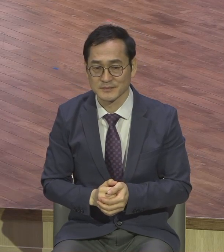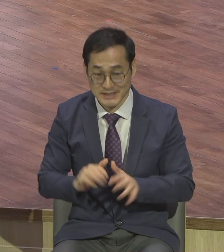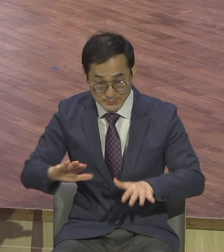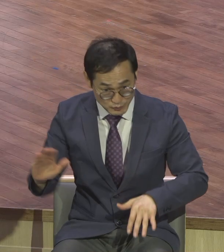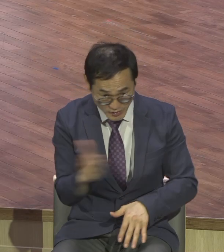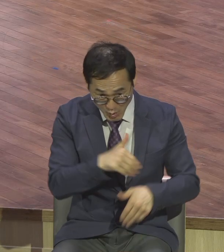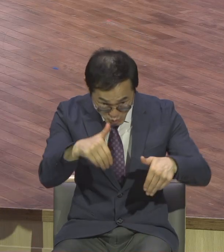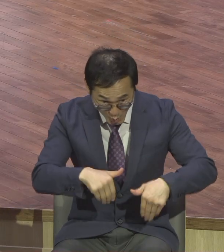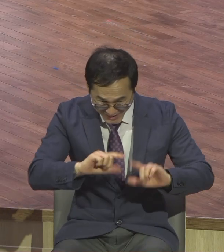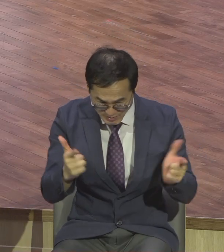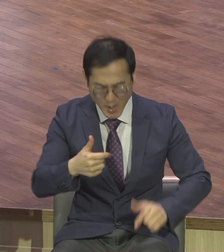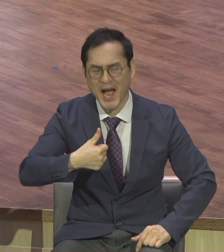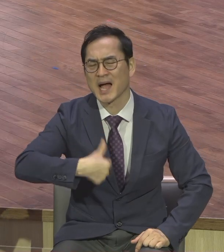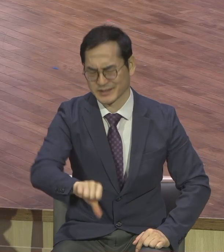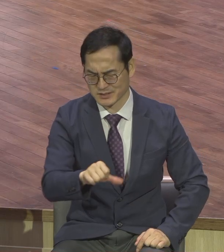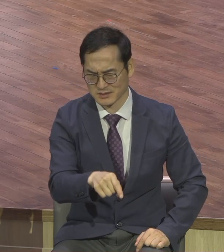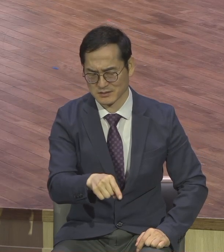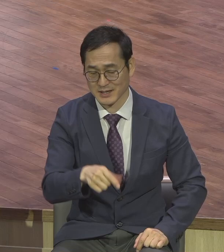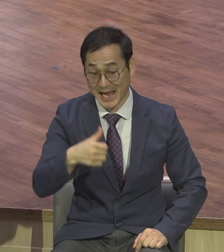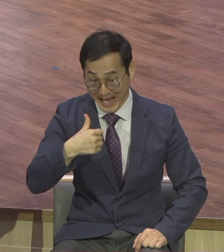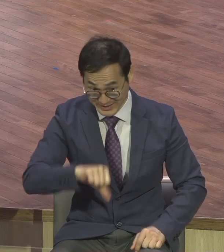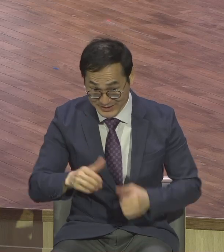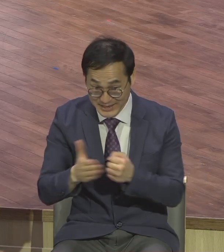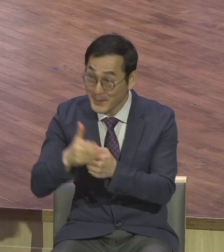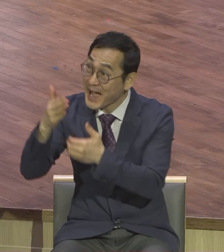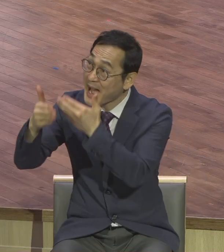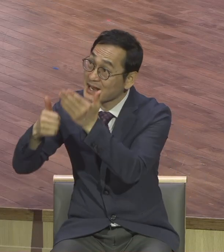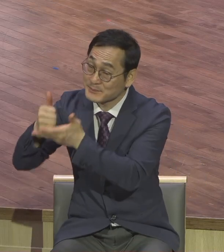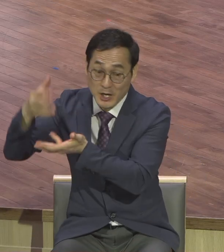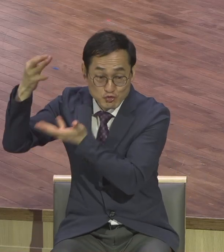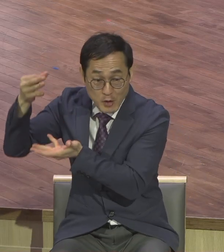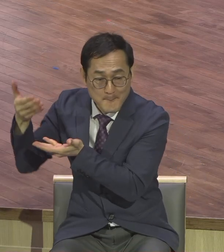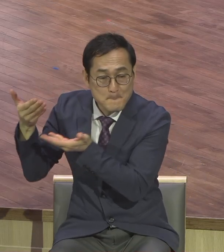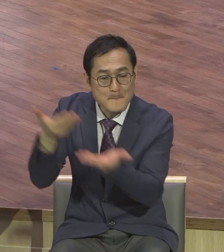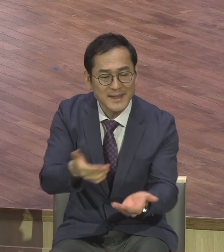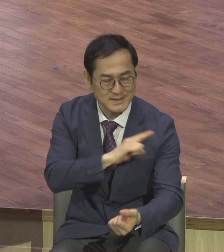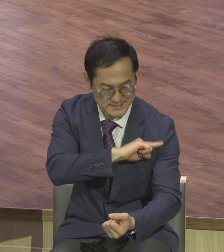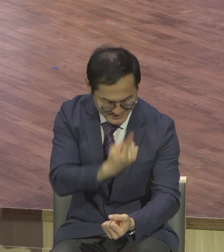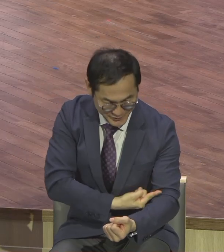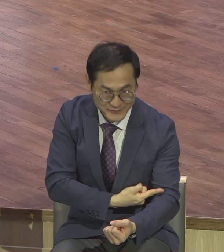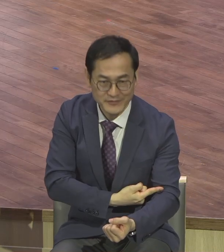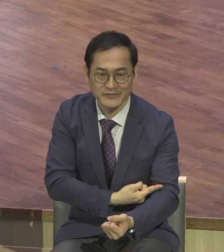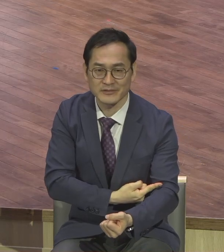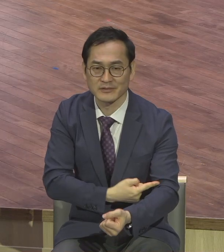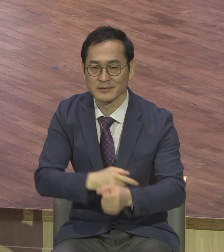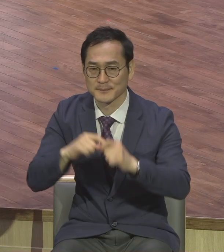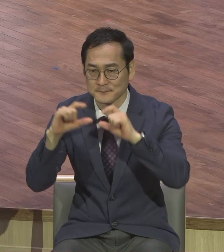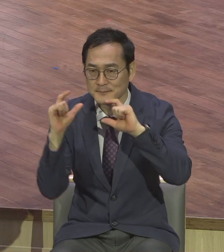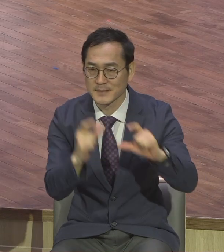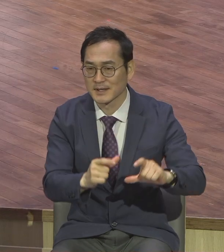아들이니 아들이면 하나님으로 말미암아 유업을 받을 자니라.